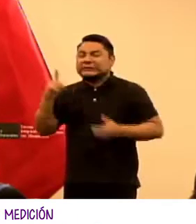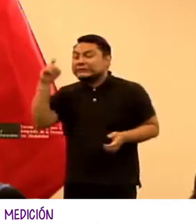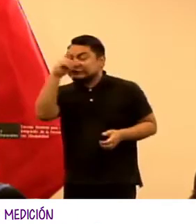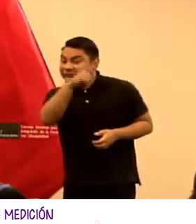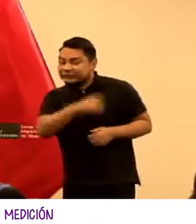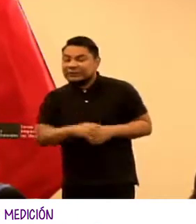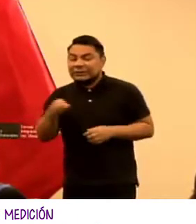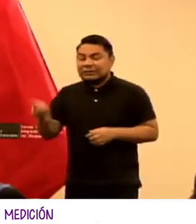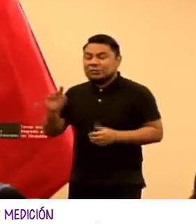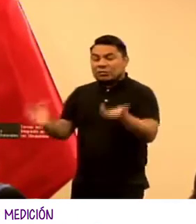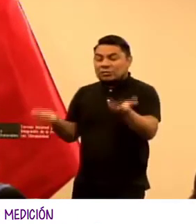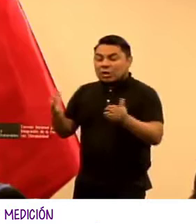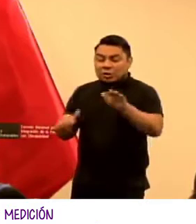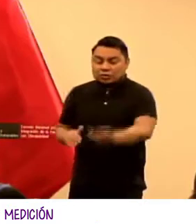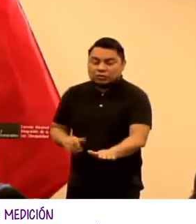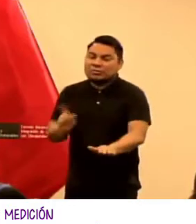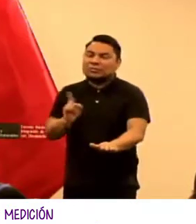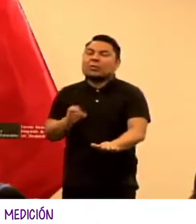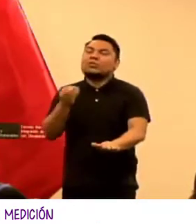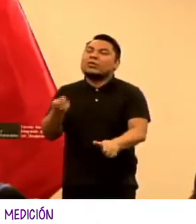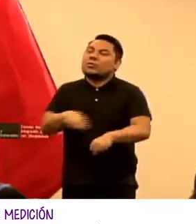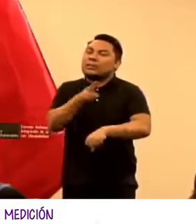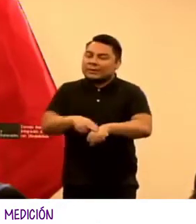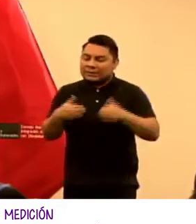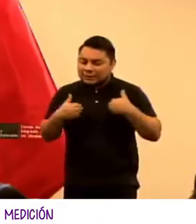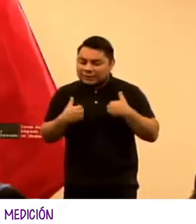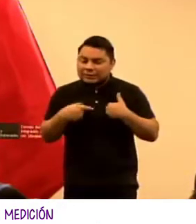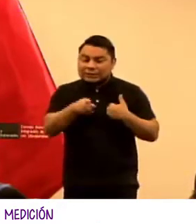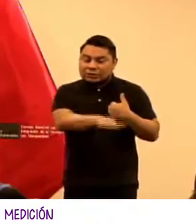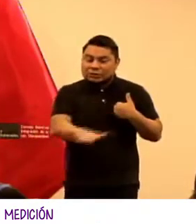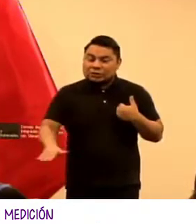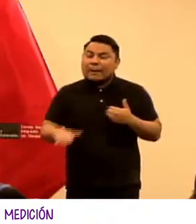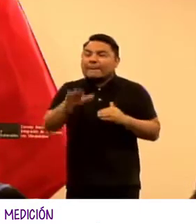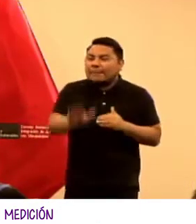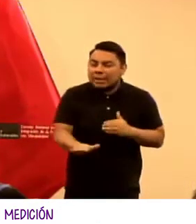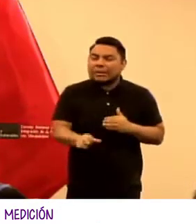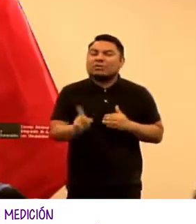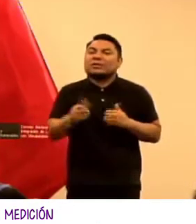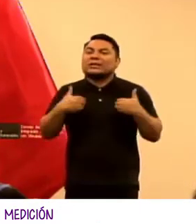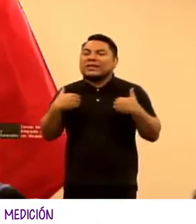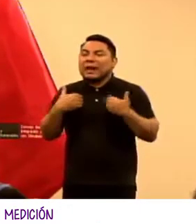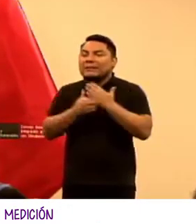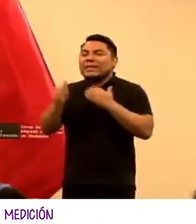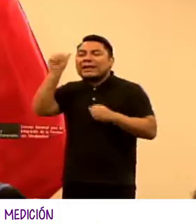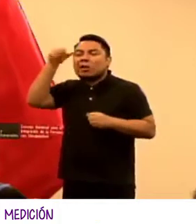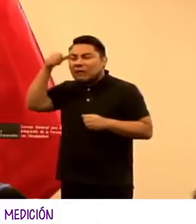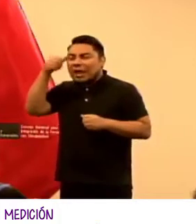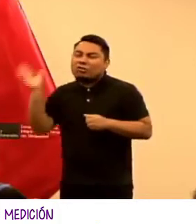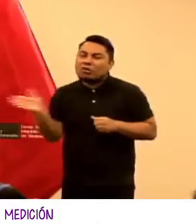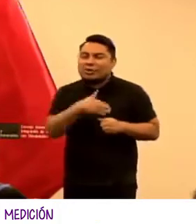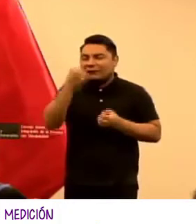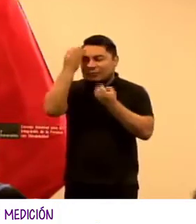Este ámbito no se mide para los niños más pequeños porque normalmente los niños y niñas más pequeños no tienen la capacidad para recordar toda